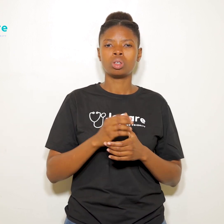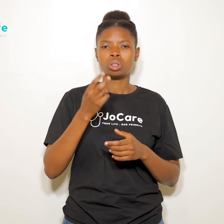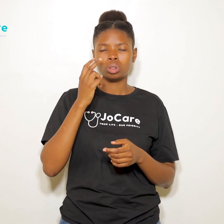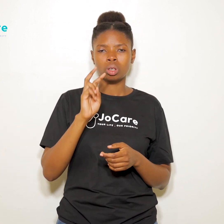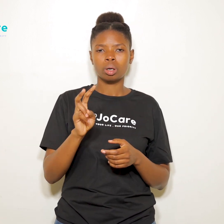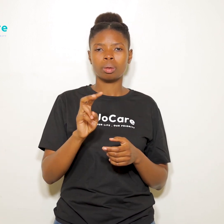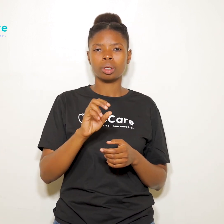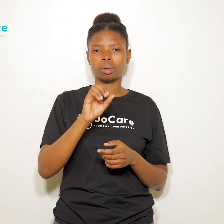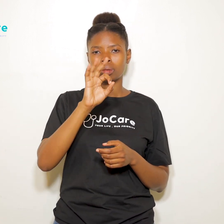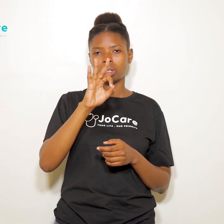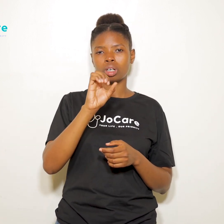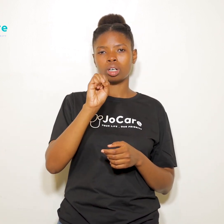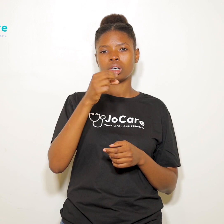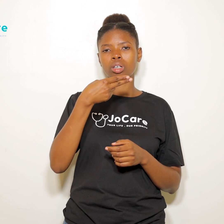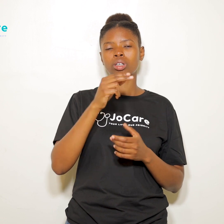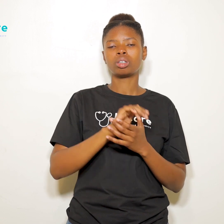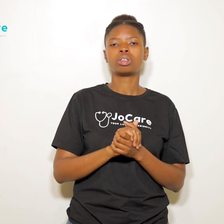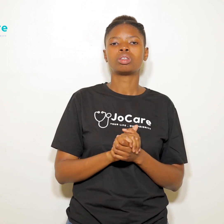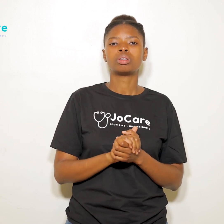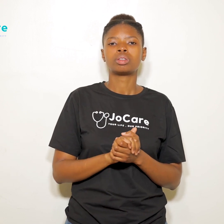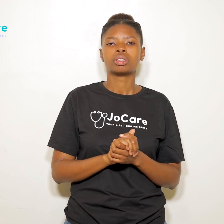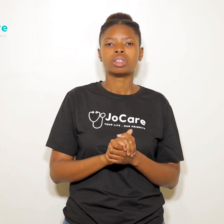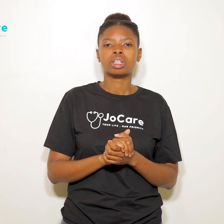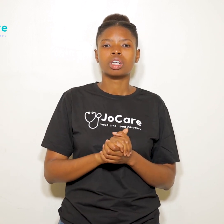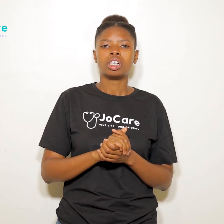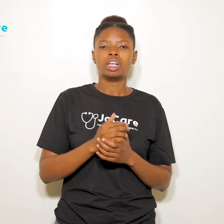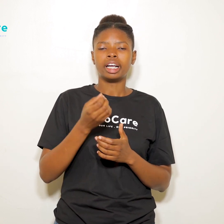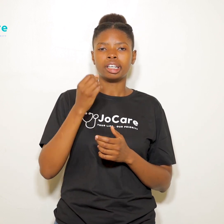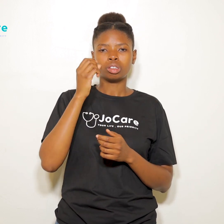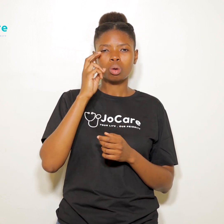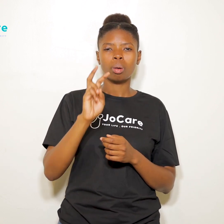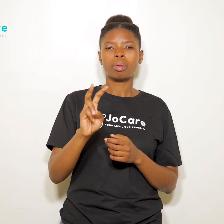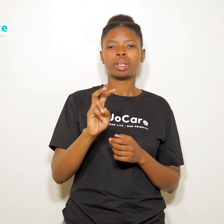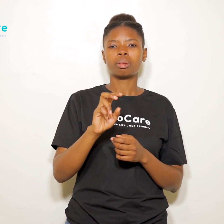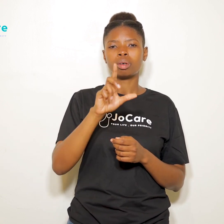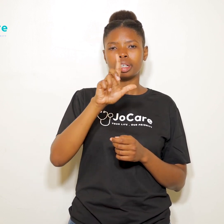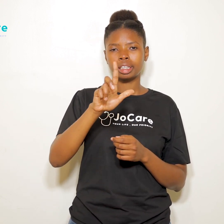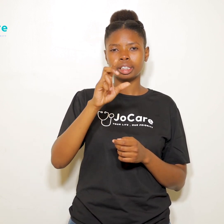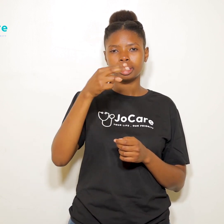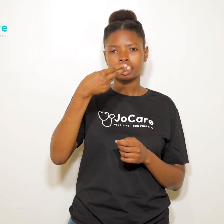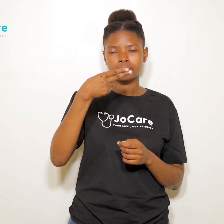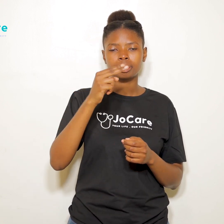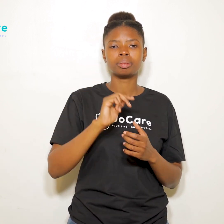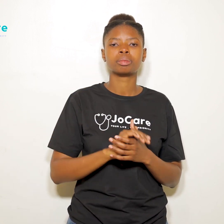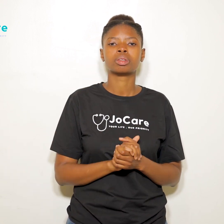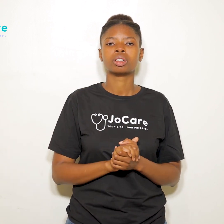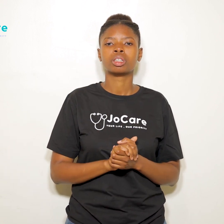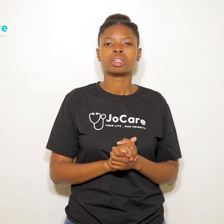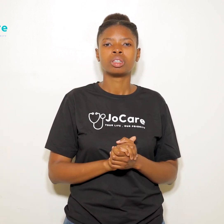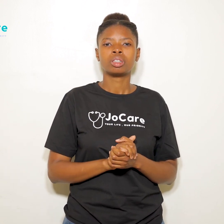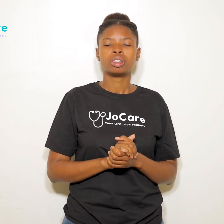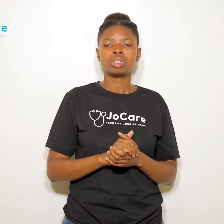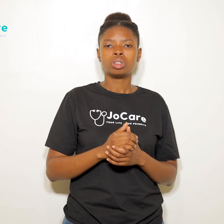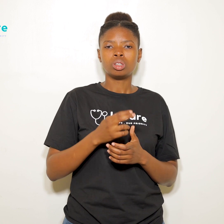twabonyemo progesterone, twabonyemo FSH, follicular stimulating hormone, tunamo